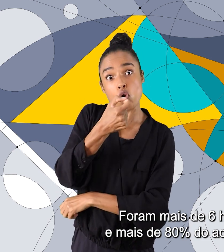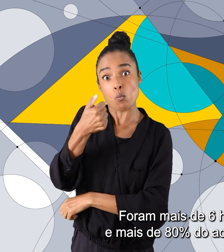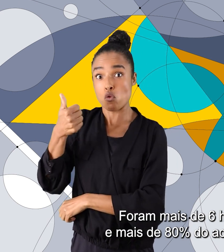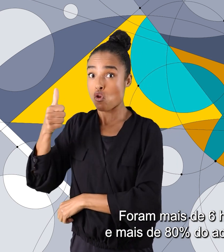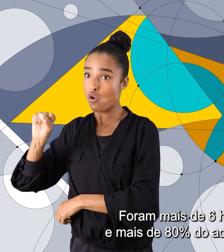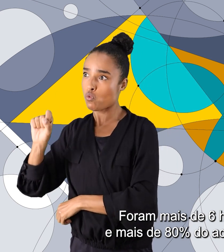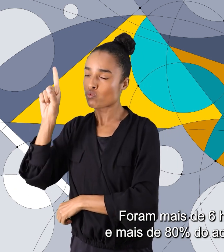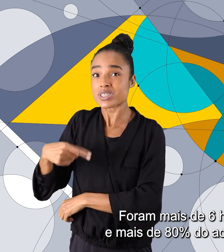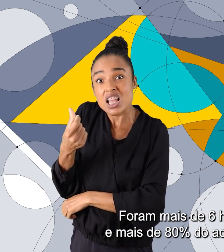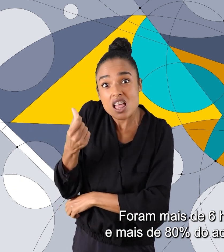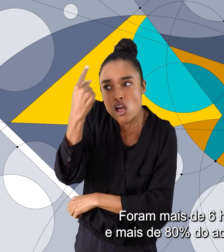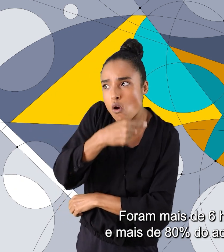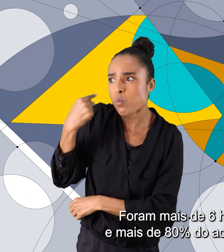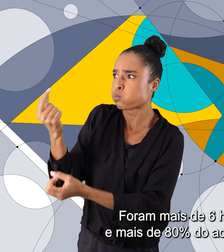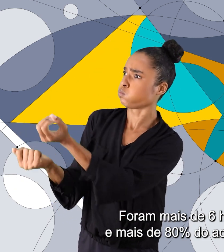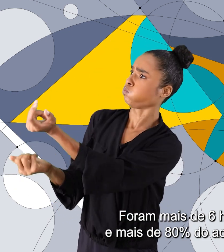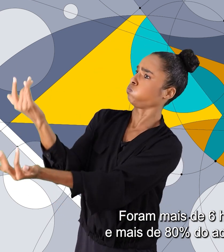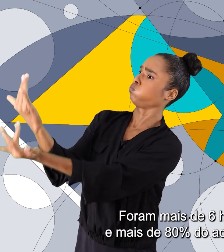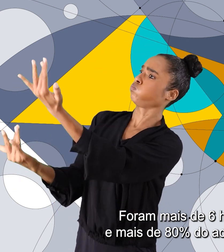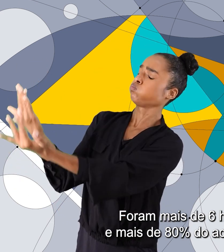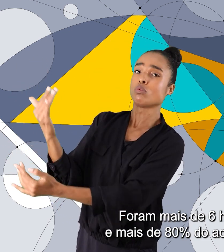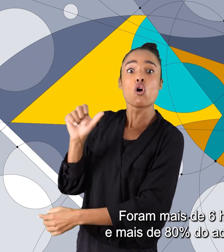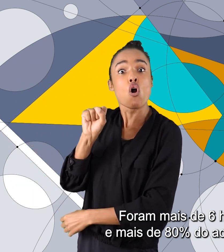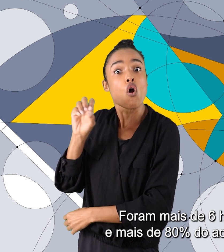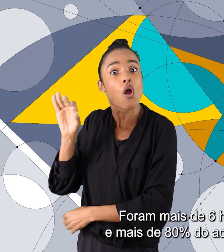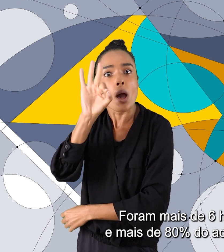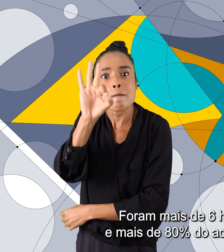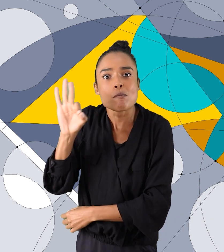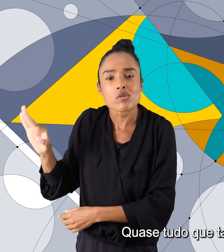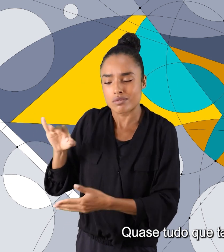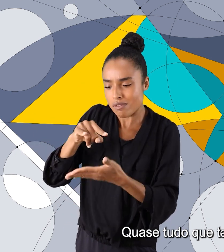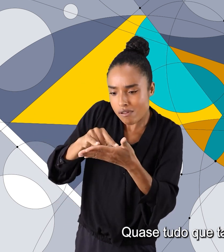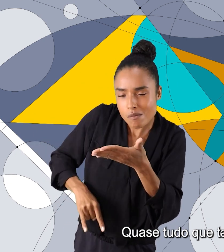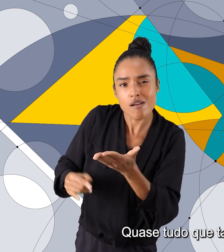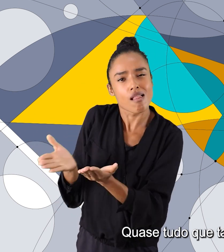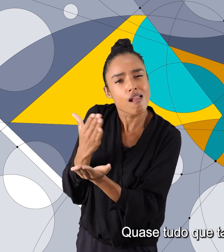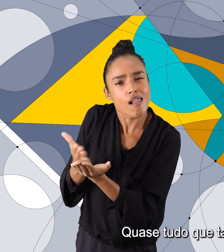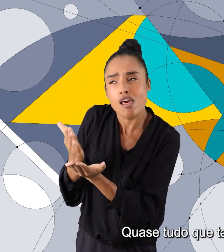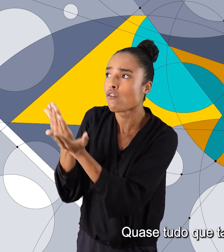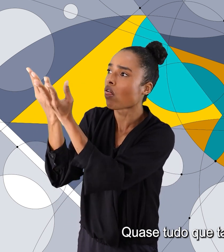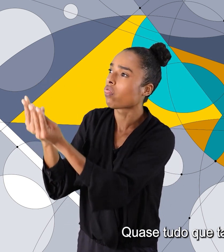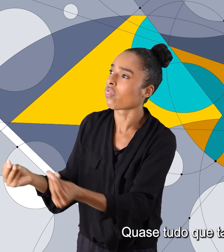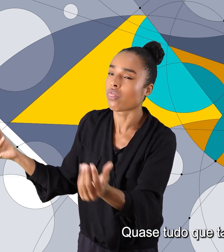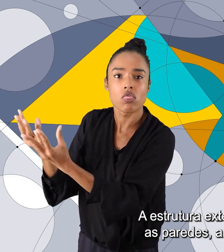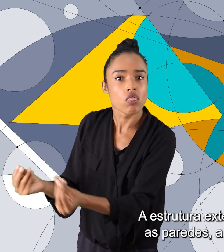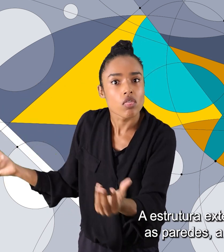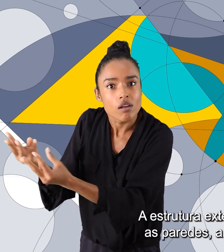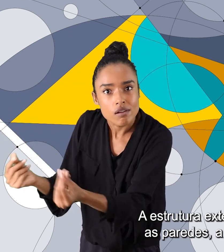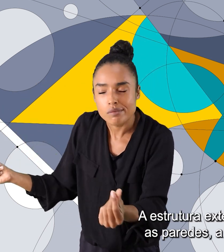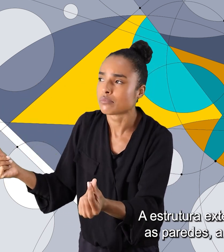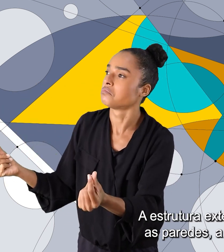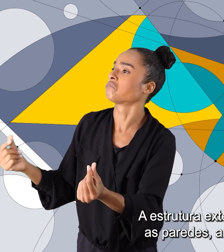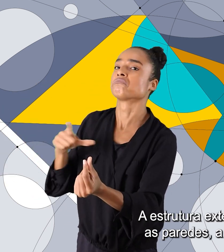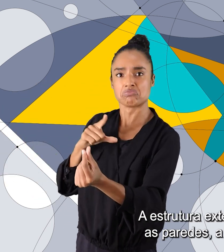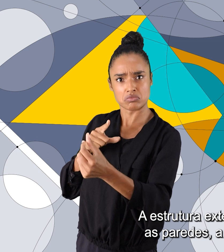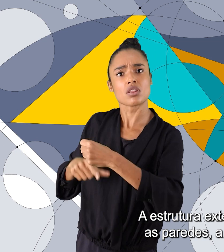de 6 horas de fogo e mais de 80% do acervo se perdeu. Quase tudo que estava lá dentro. A estrutura